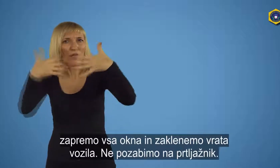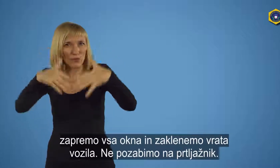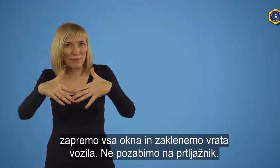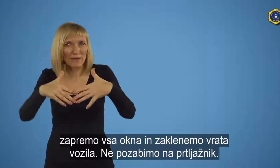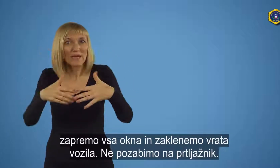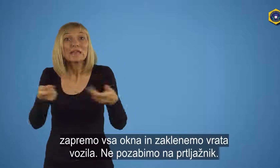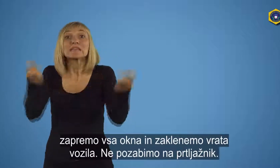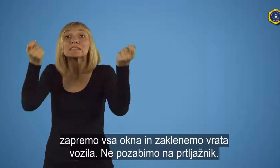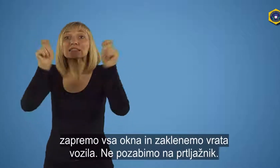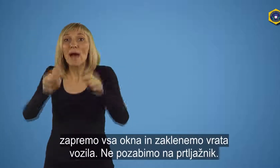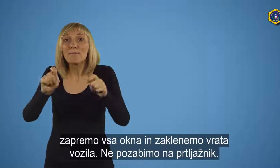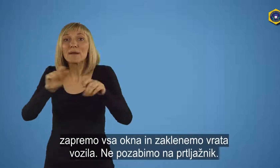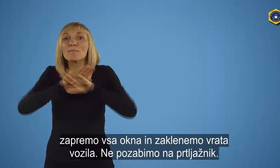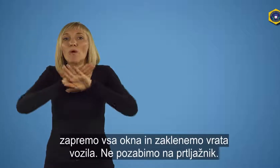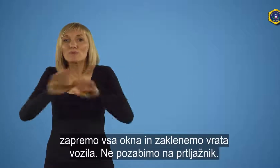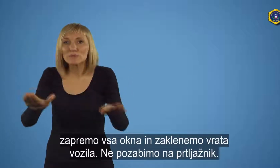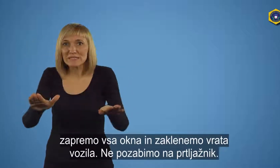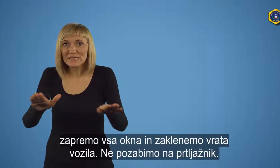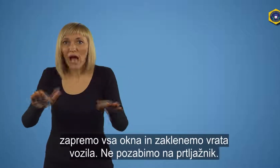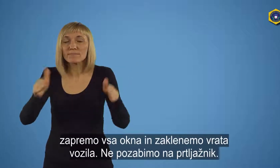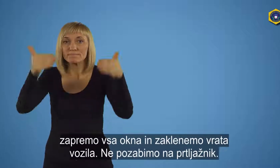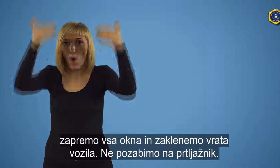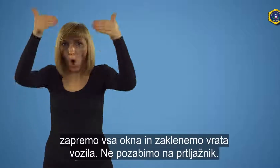in zaklenemo vrata vozila.